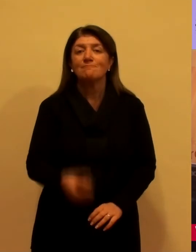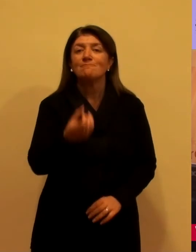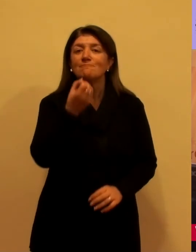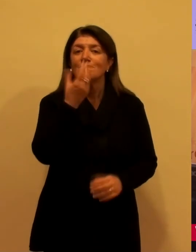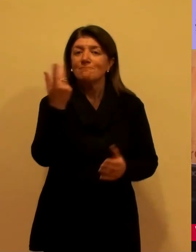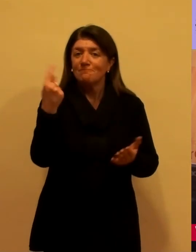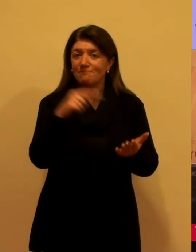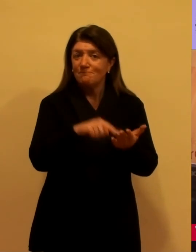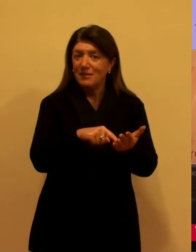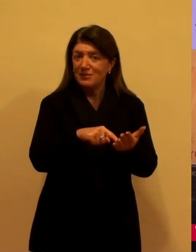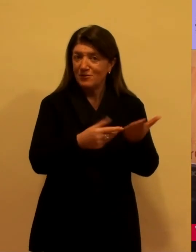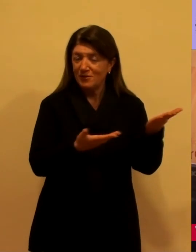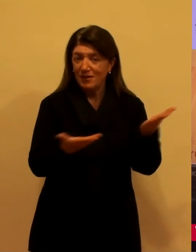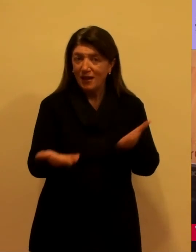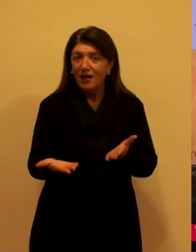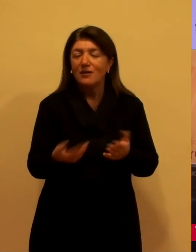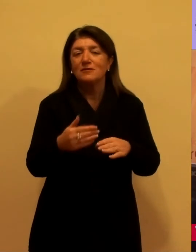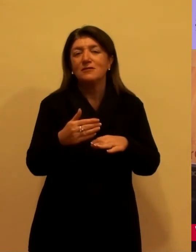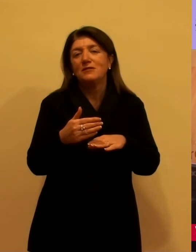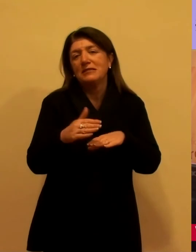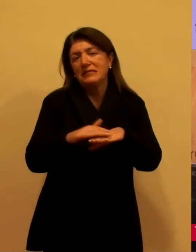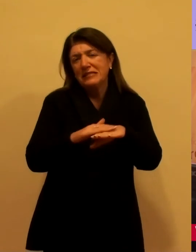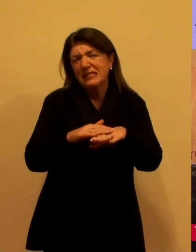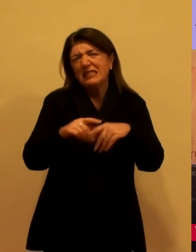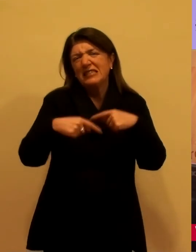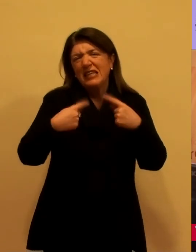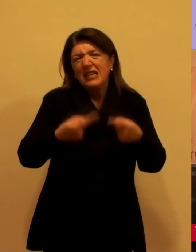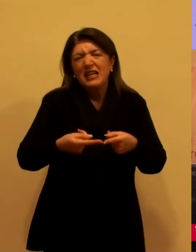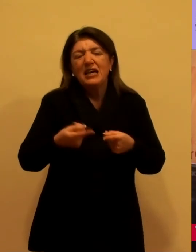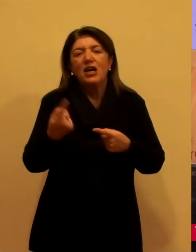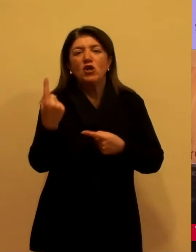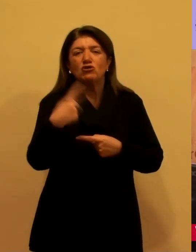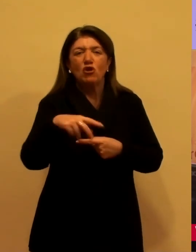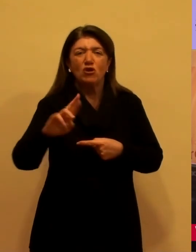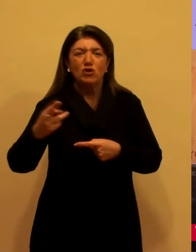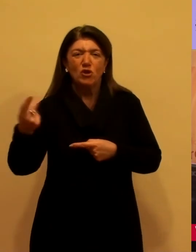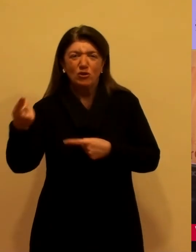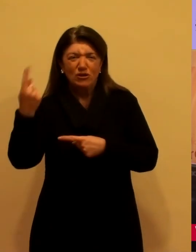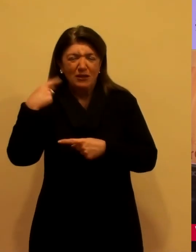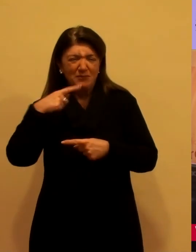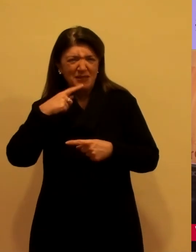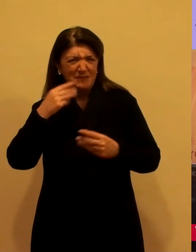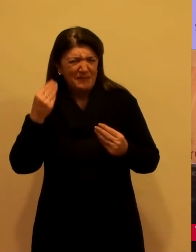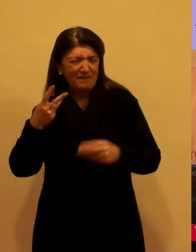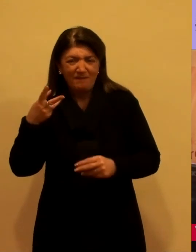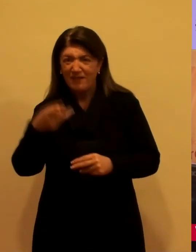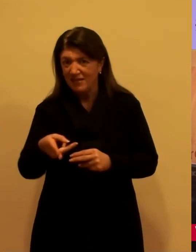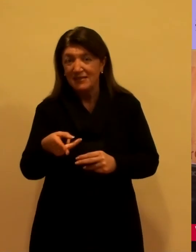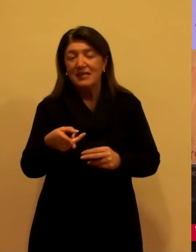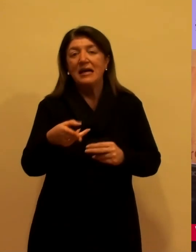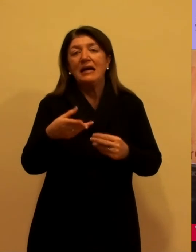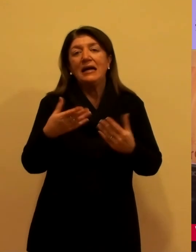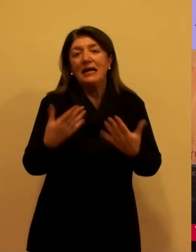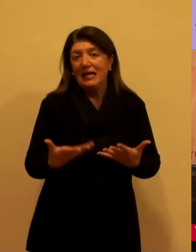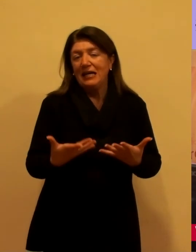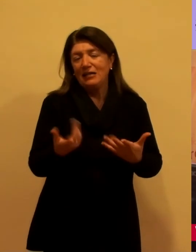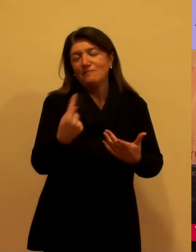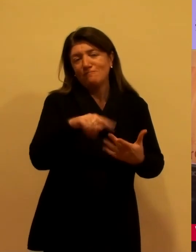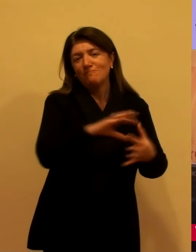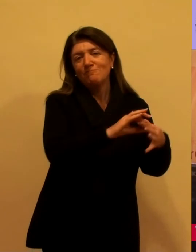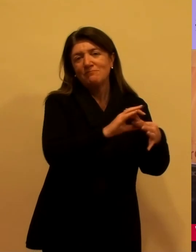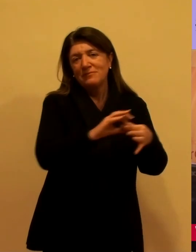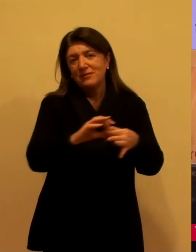Bentornati in studio, e io mi scuso ancora con Giorgia Rocha per averla brutalmente interrotta. Infatti, se vogliamo riprendere